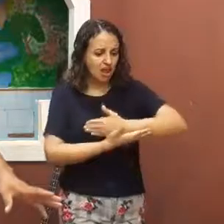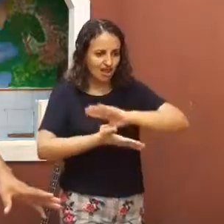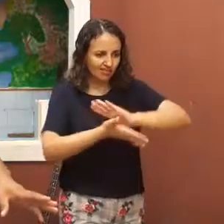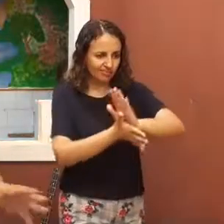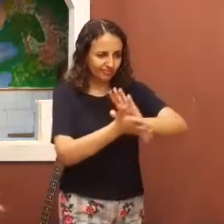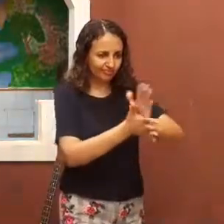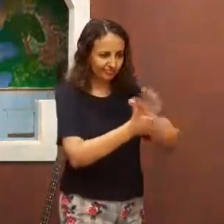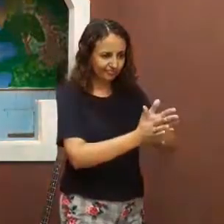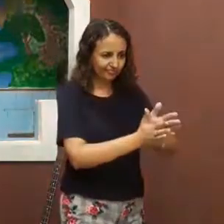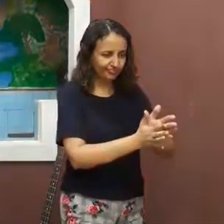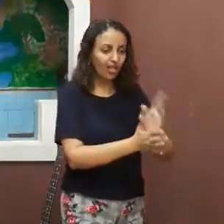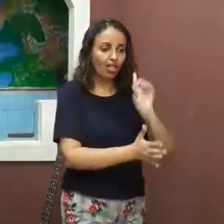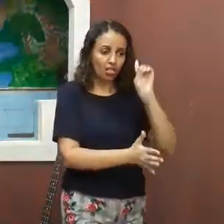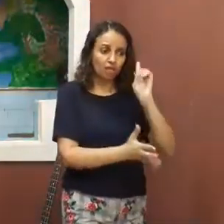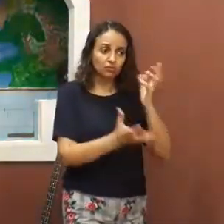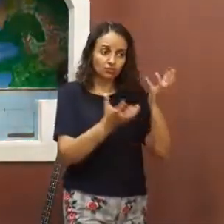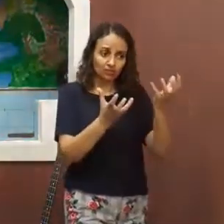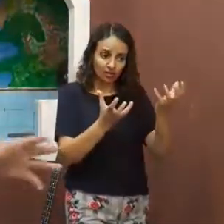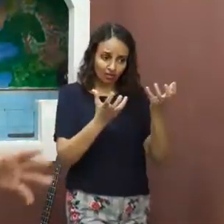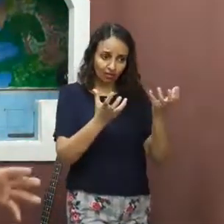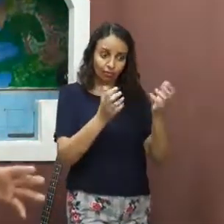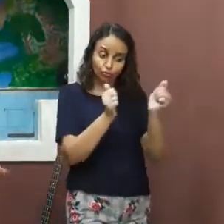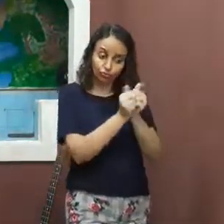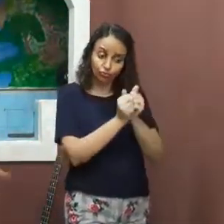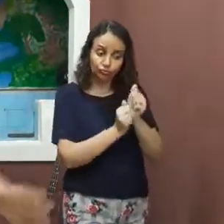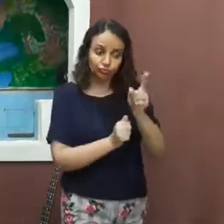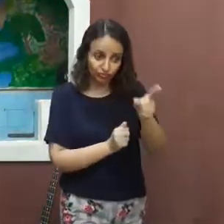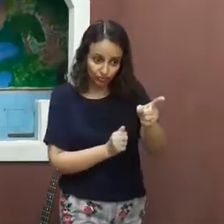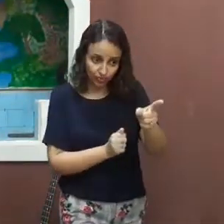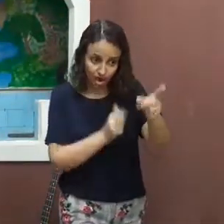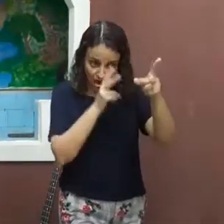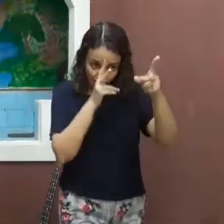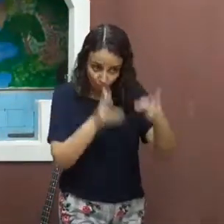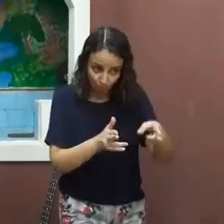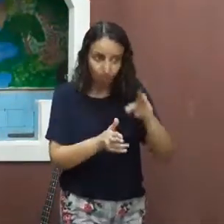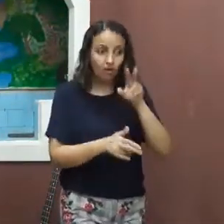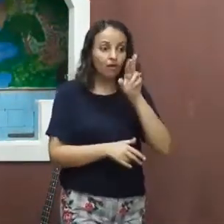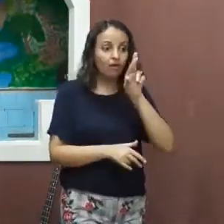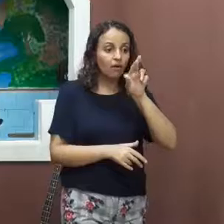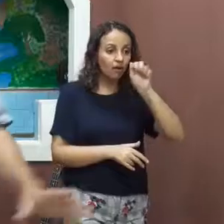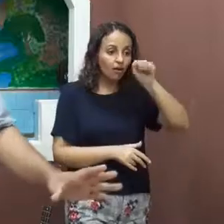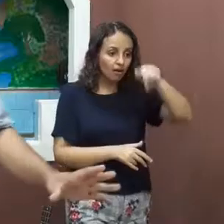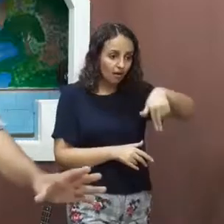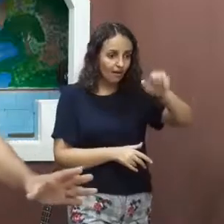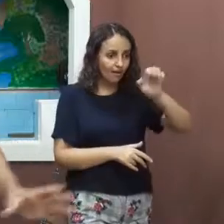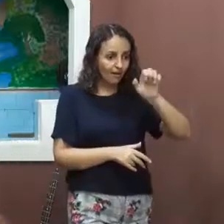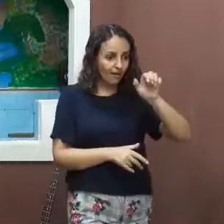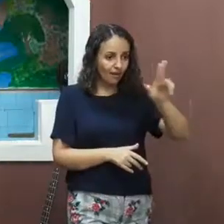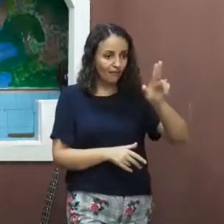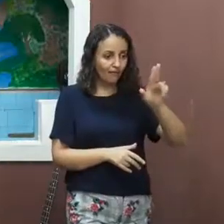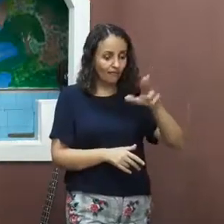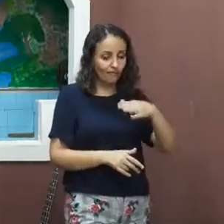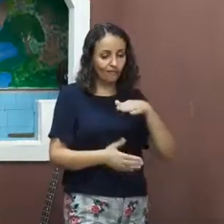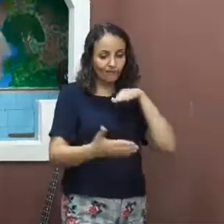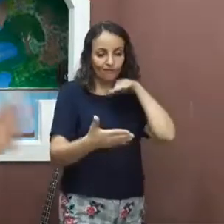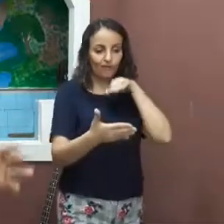Deus quer estar contigo, como teve com Raquel, que mesmo o seu último filho,